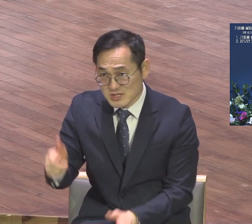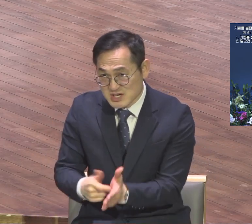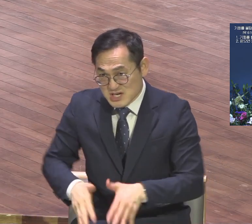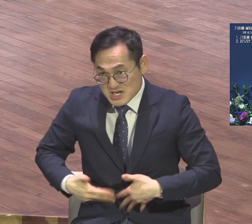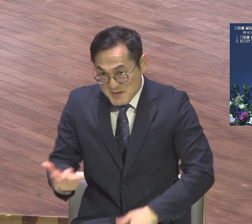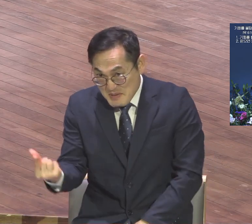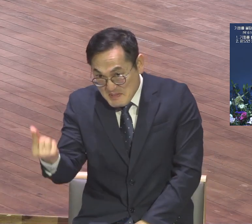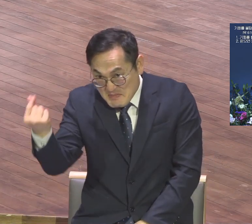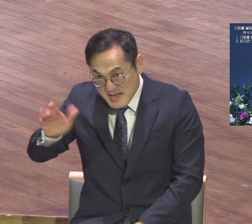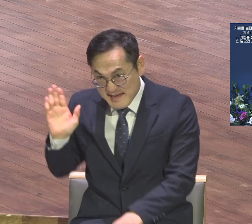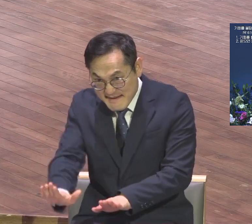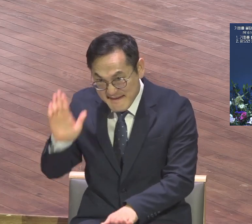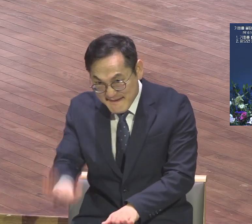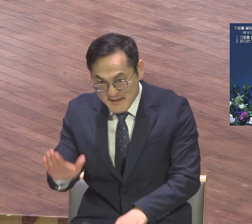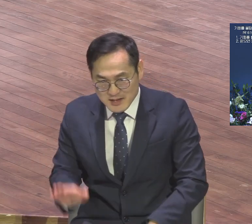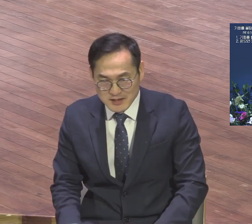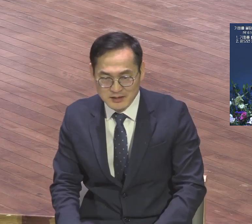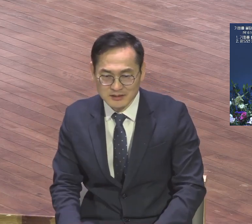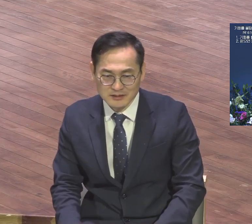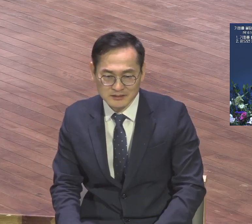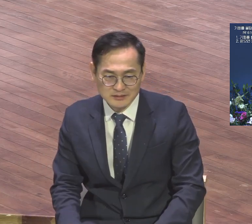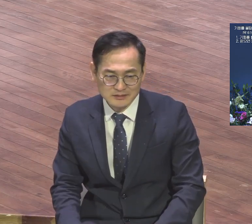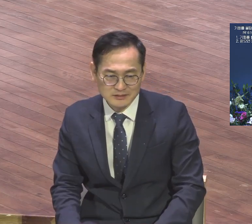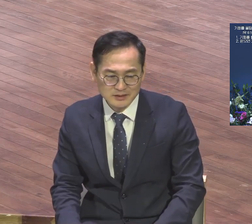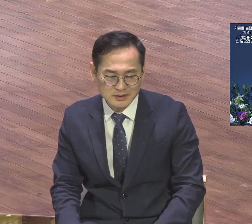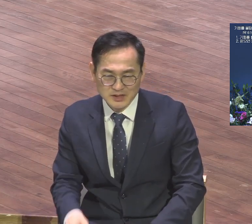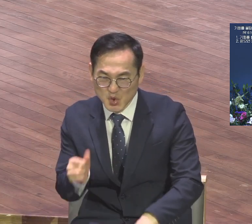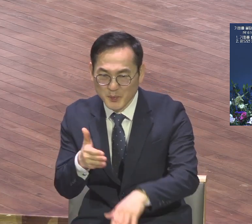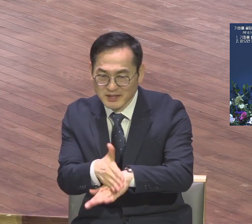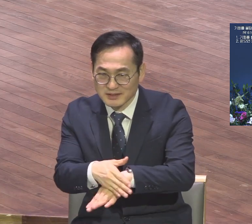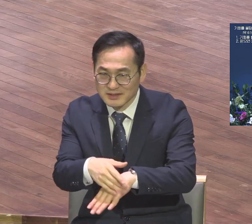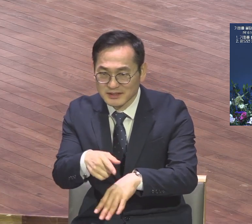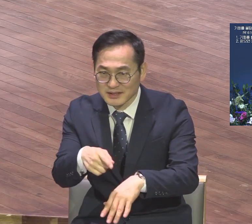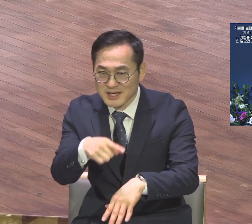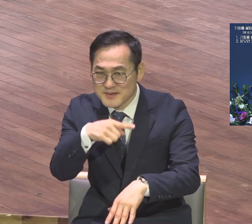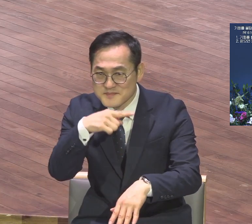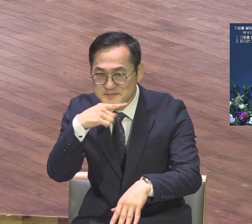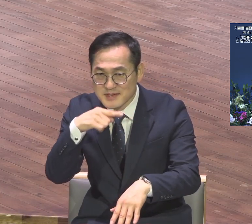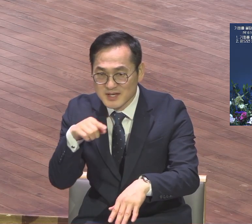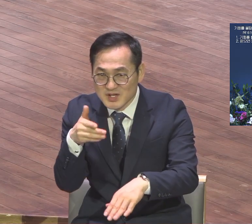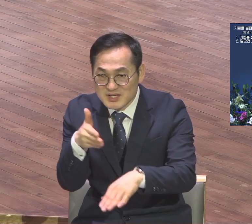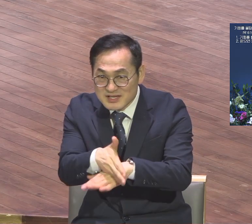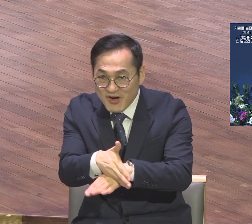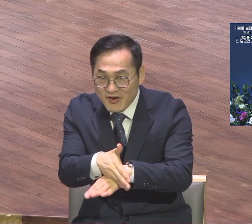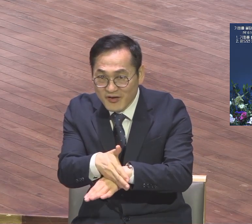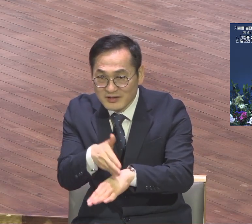기다려. 한국 사람 조금만 더 좀 조금만 신호 늦었다